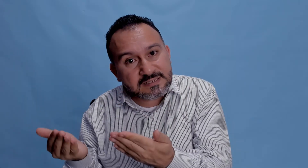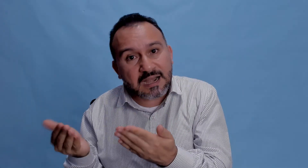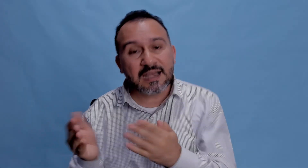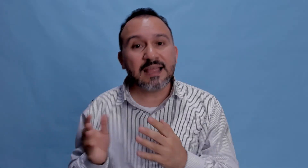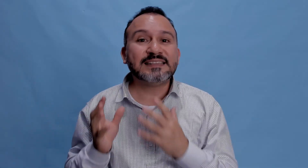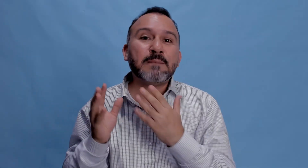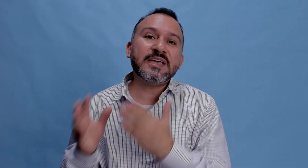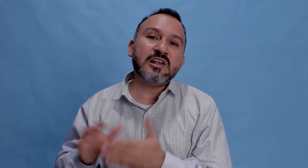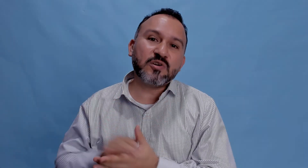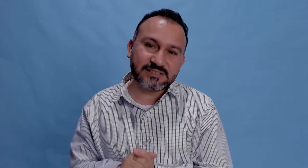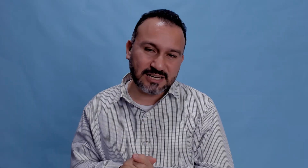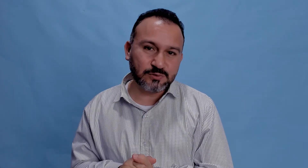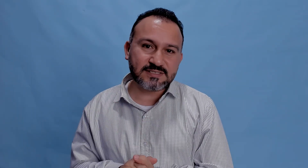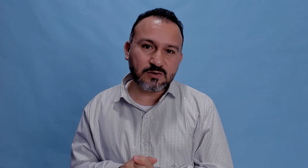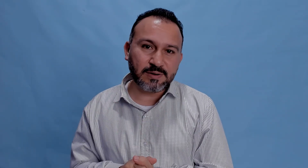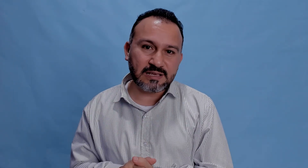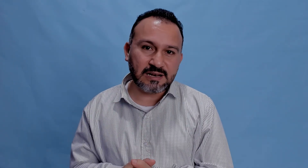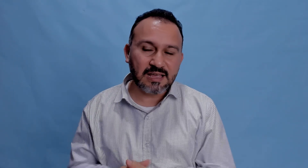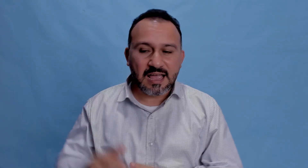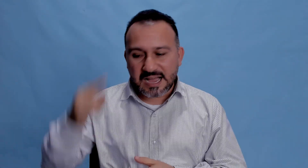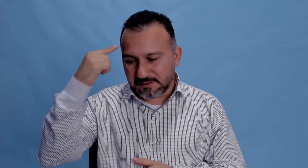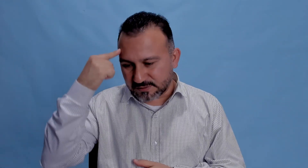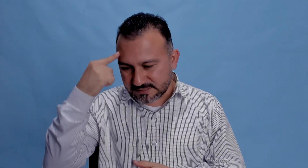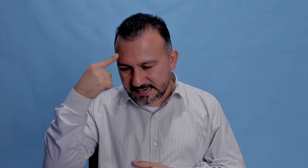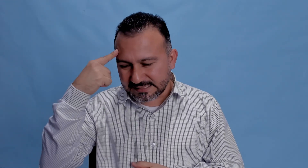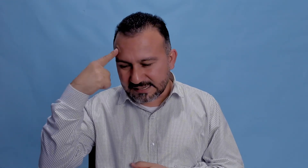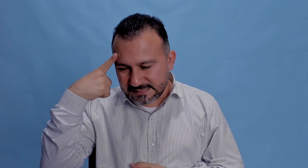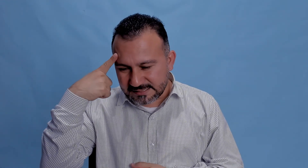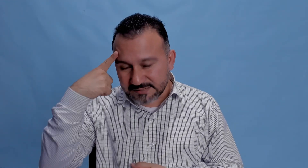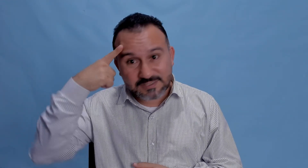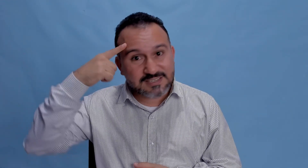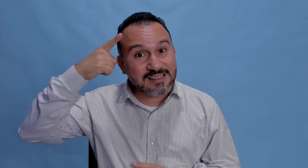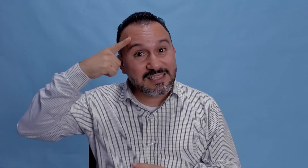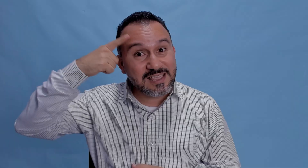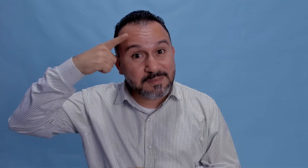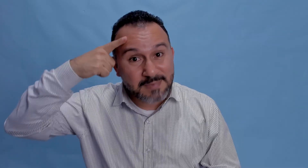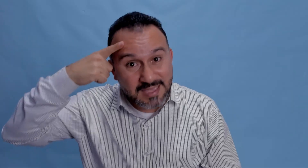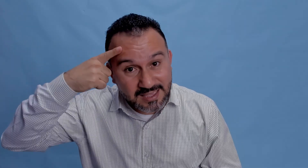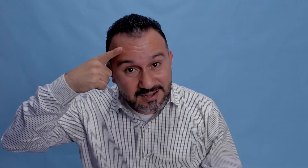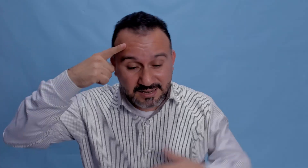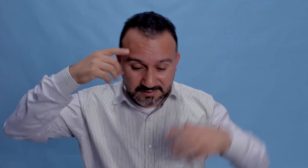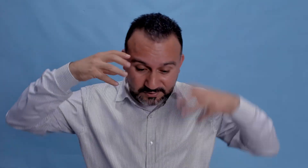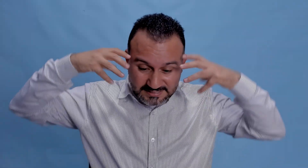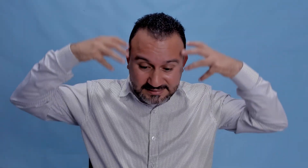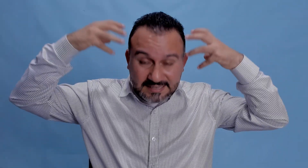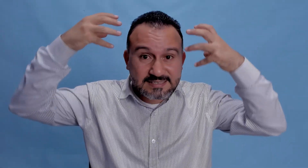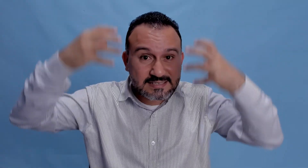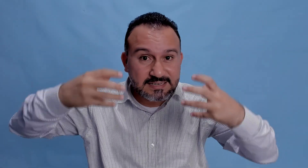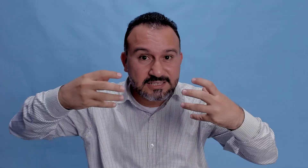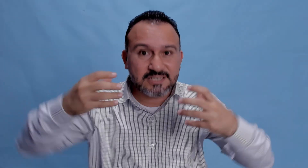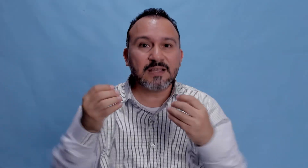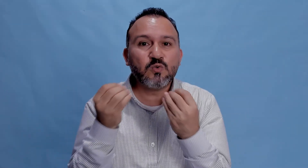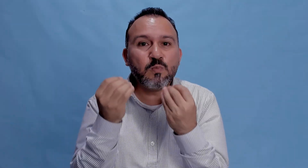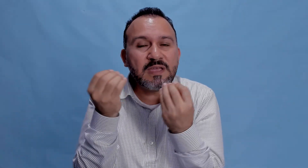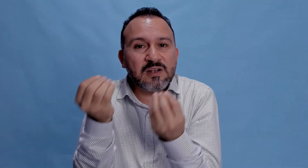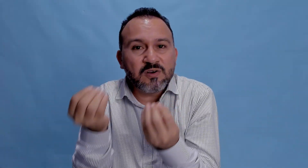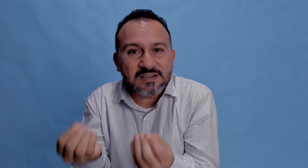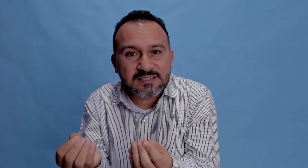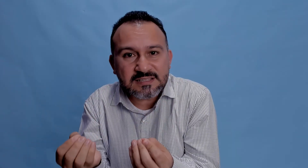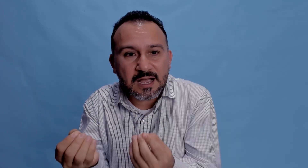pensar na melhor tradução para ele. Aí você analisa, você delibera, você decide o melhor sinal